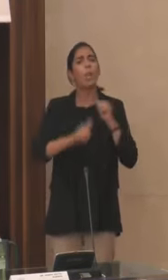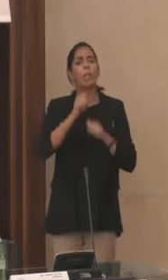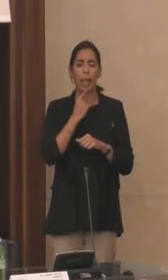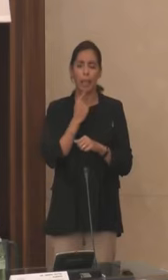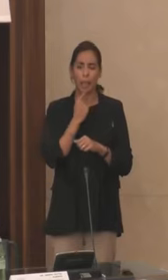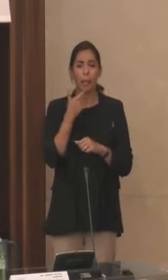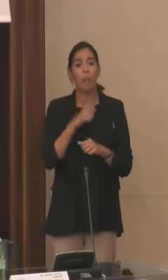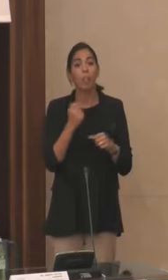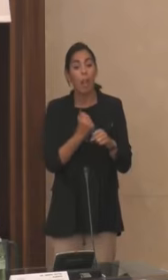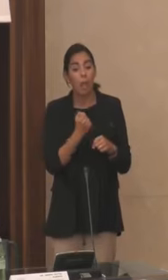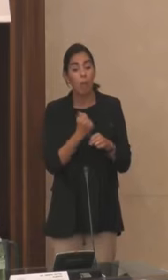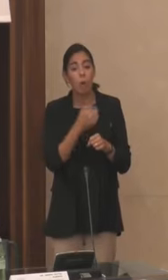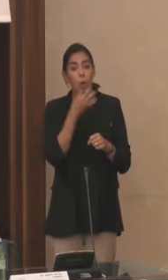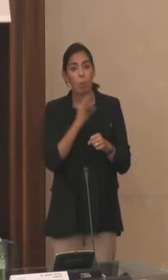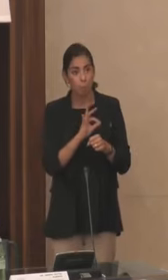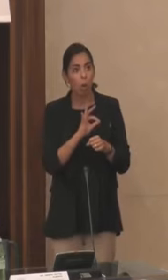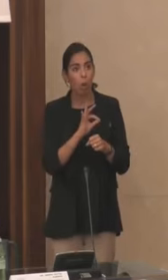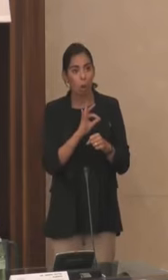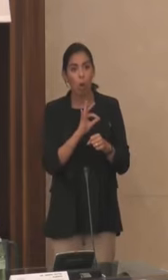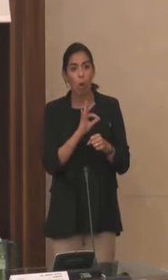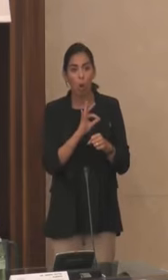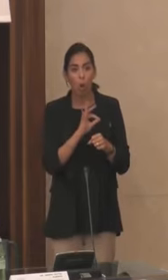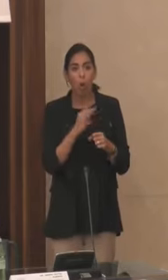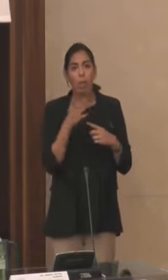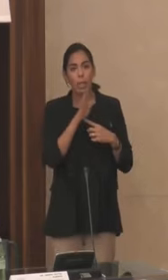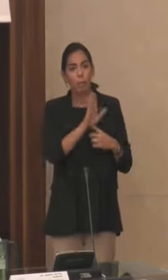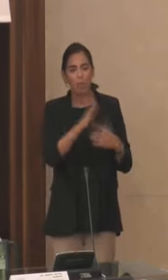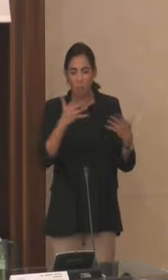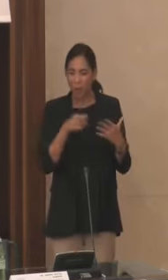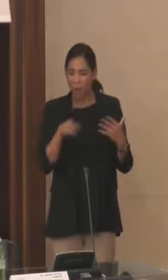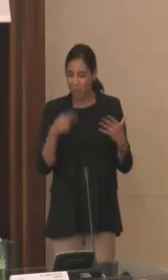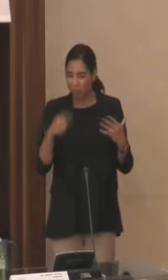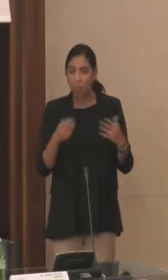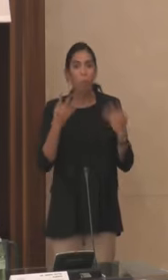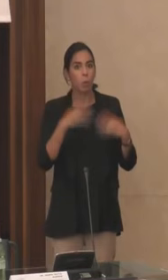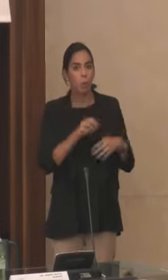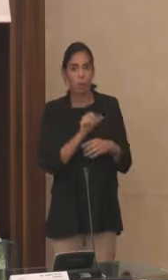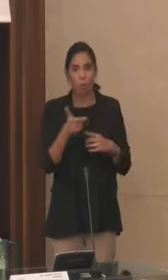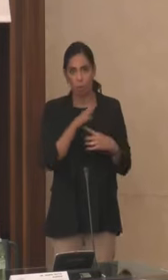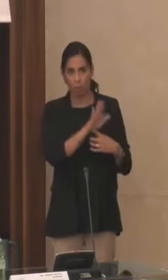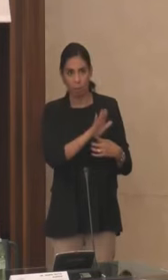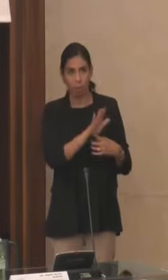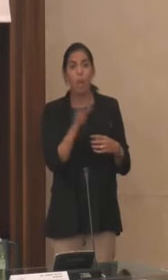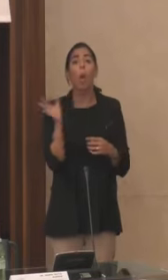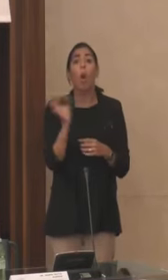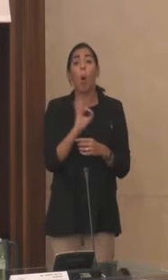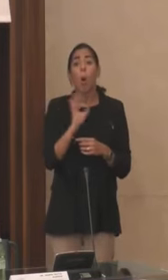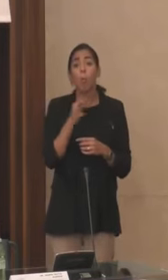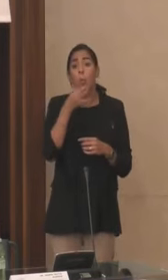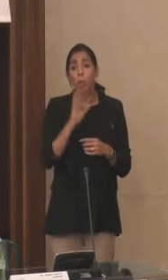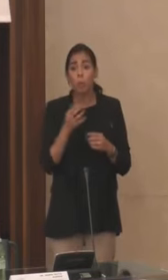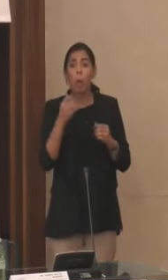possono fare per dimostrare che una cosa funziona, ma si possono anche fare per dimostrare che la cosa non